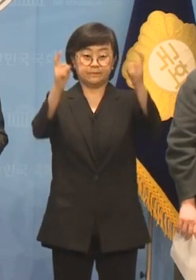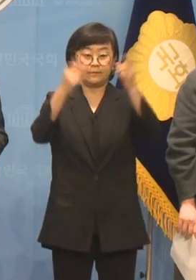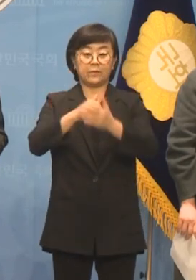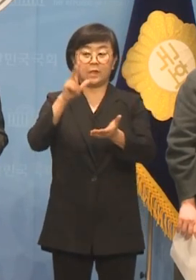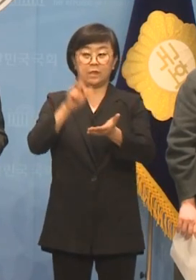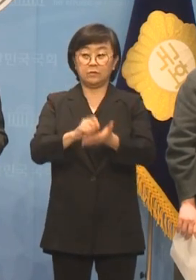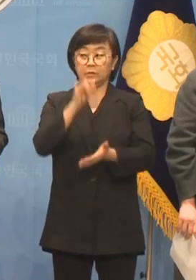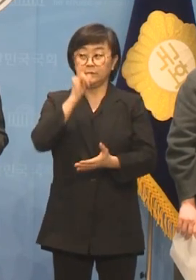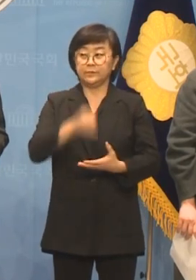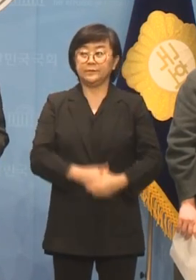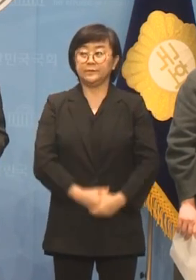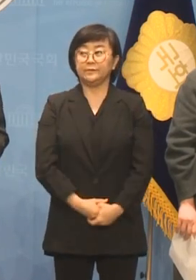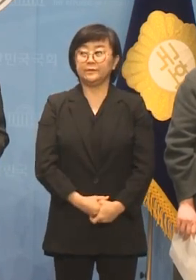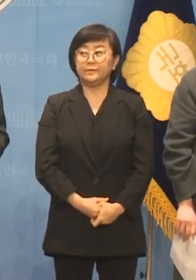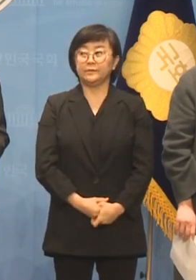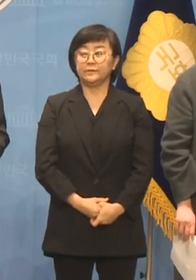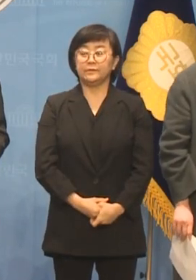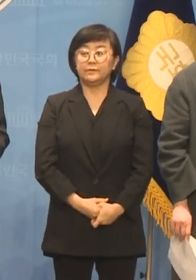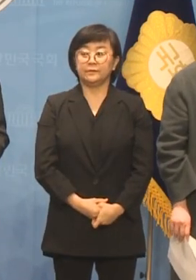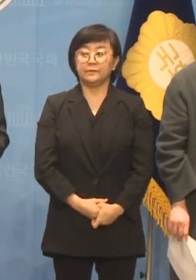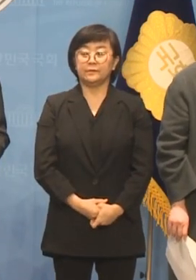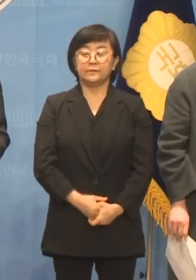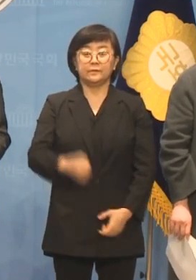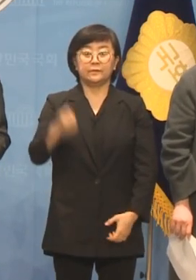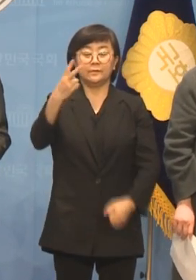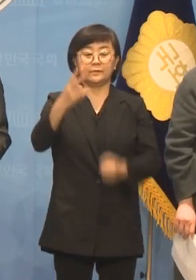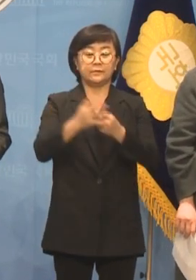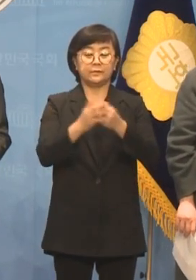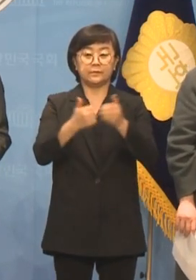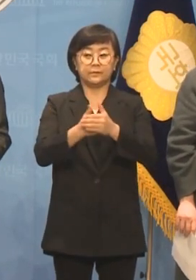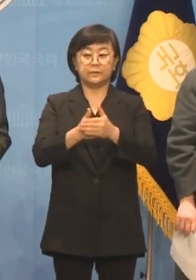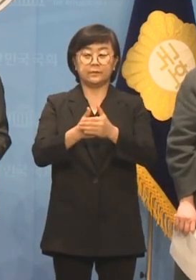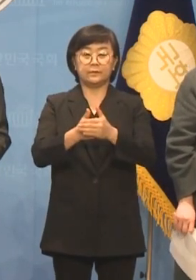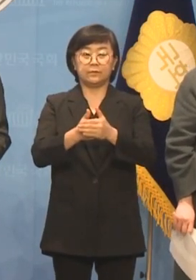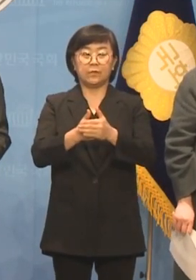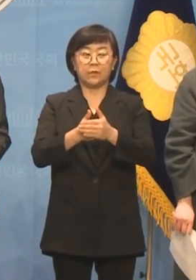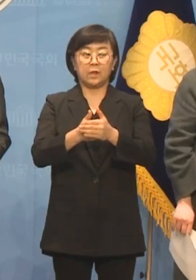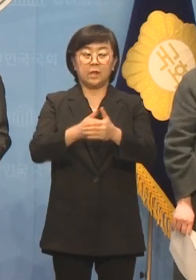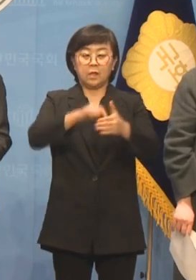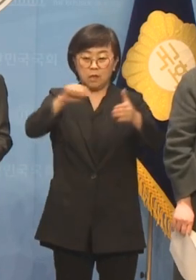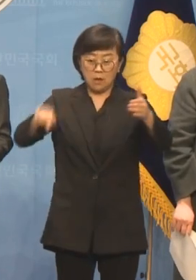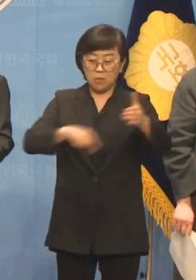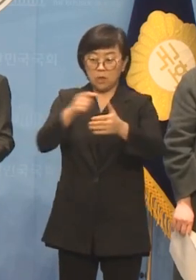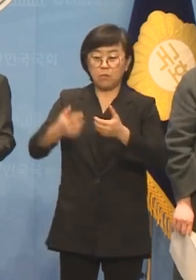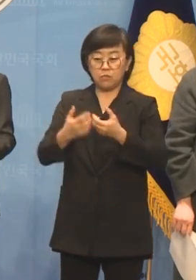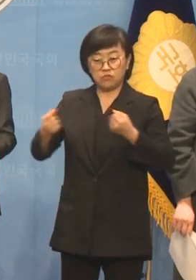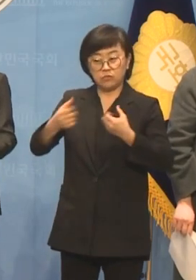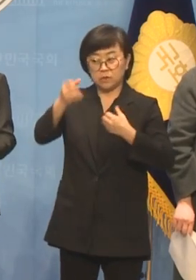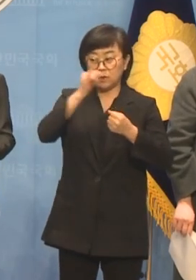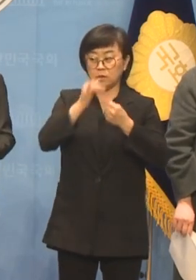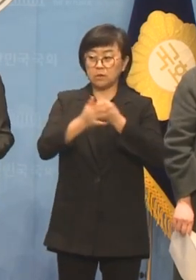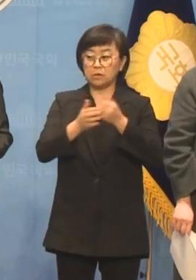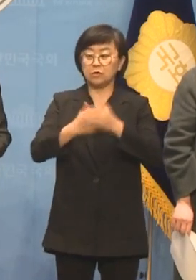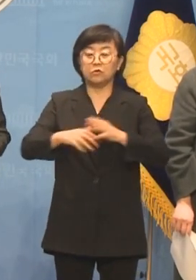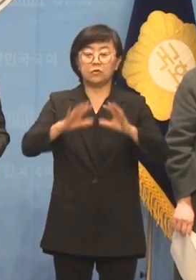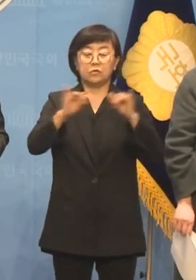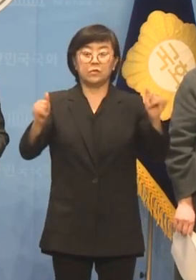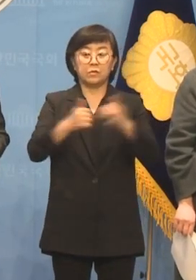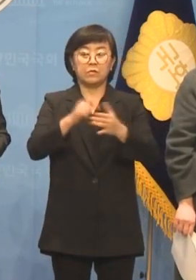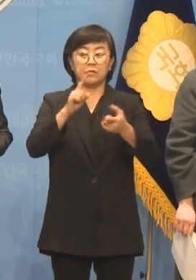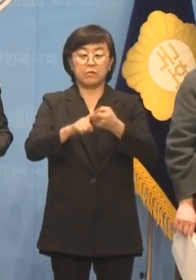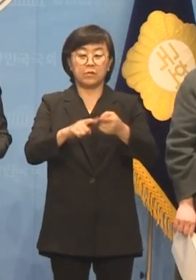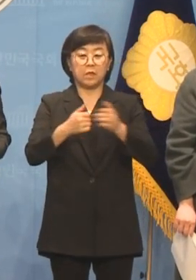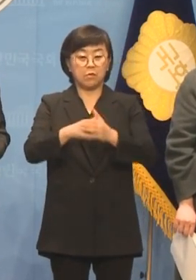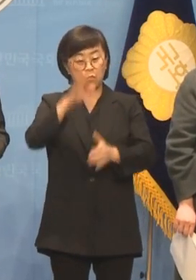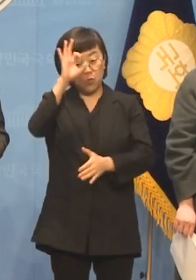문제 있지 않습니까? 그리고 사과 관련해서 내부 분열이 일어나고 있는데 우리 국민들 이